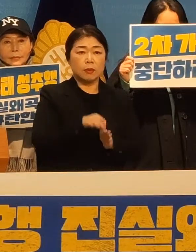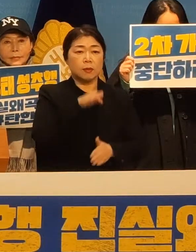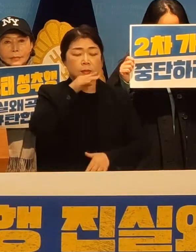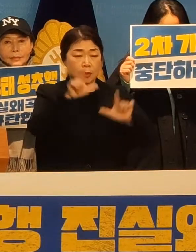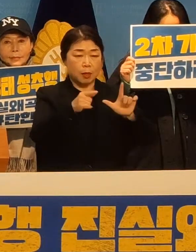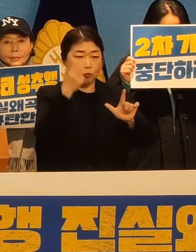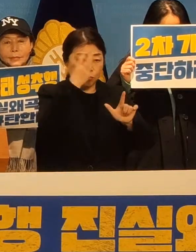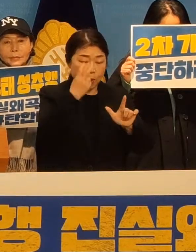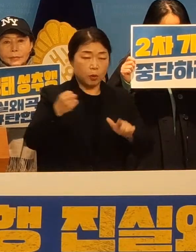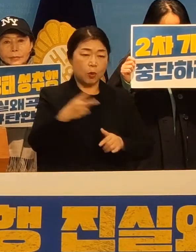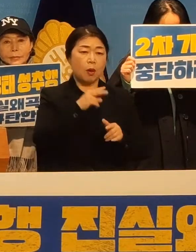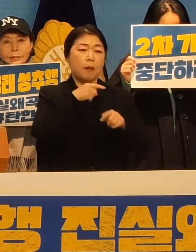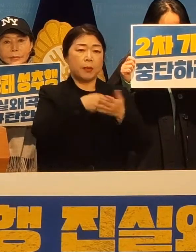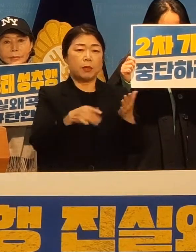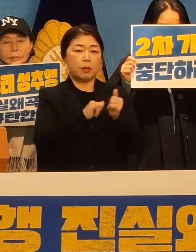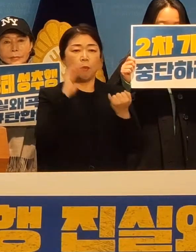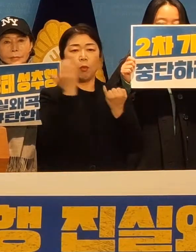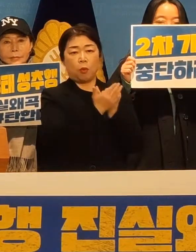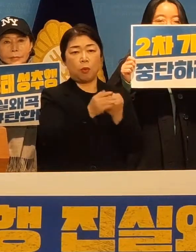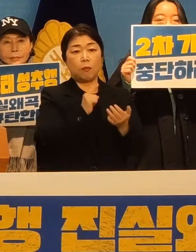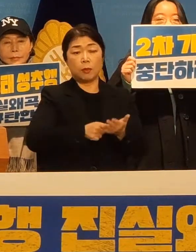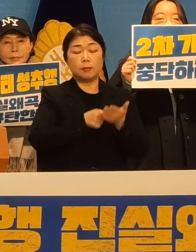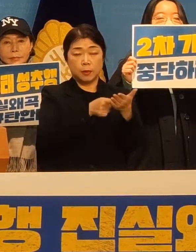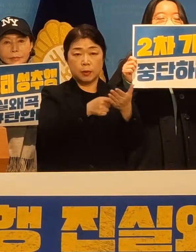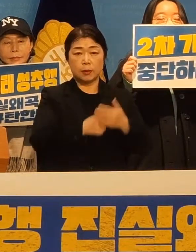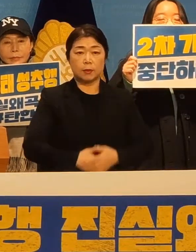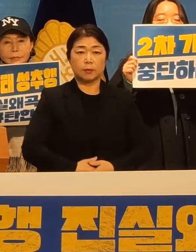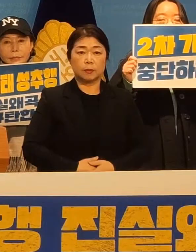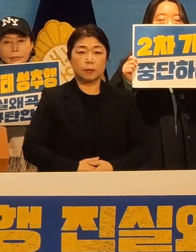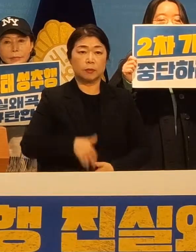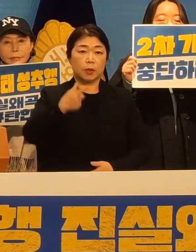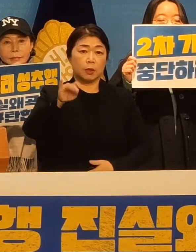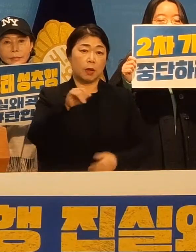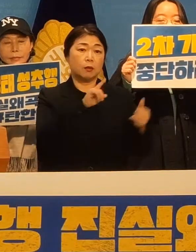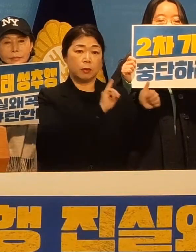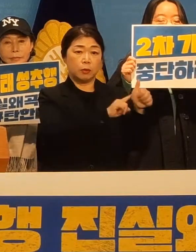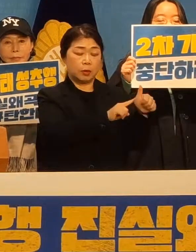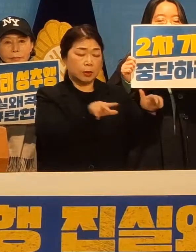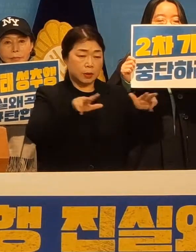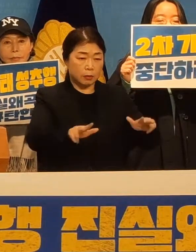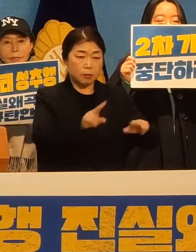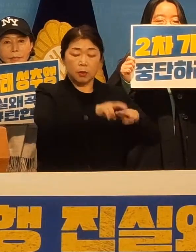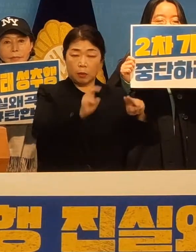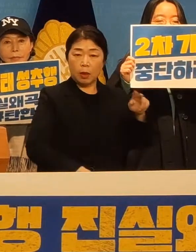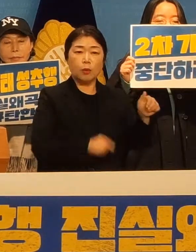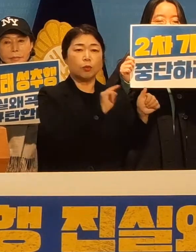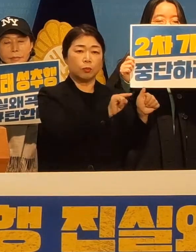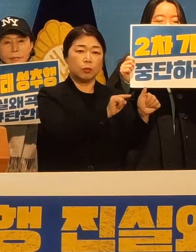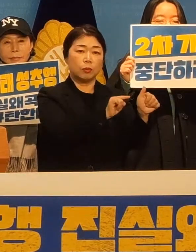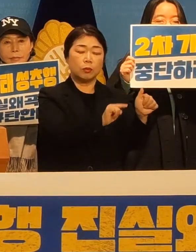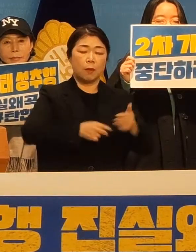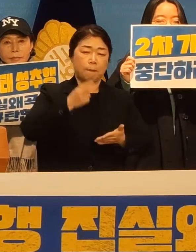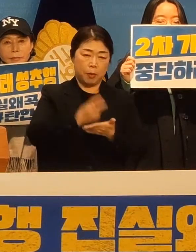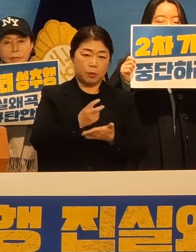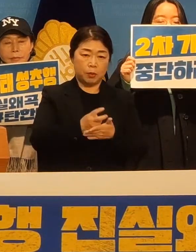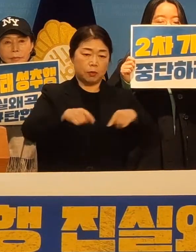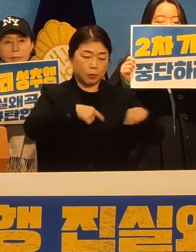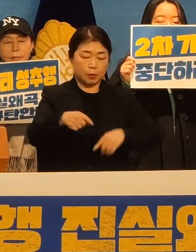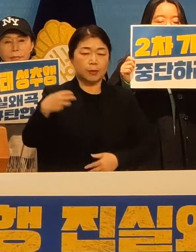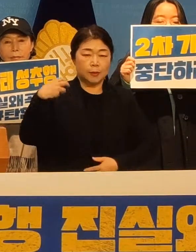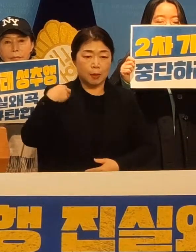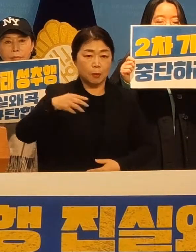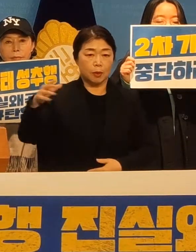보호를 강력히 촉구한다. 장경태 의원은 즉각 사퇴하고 법적, 정치적